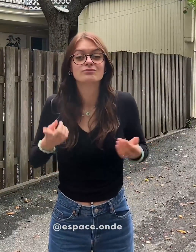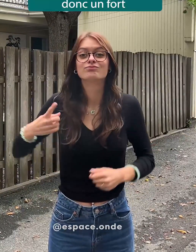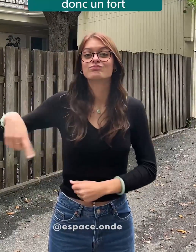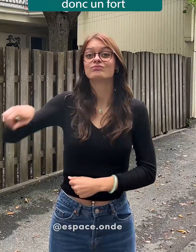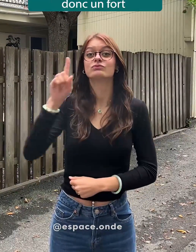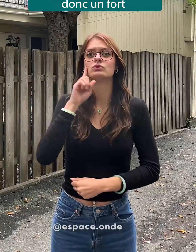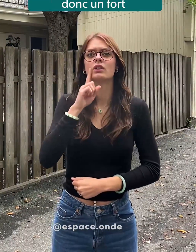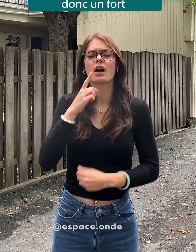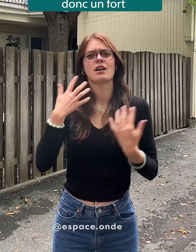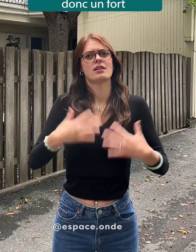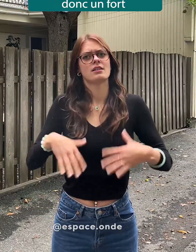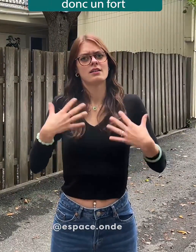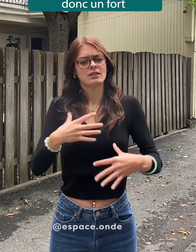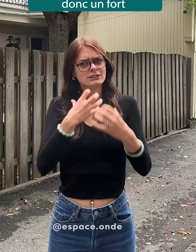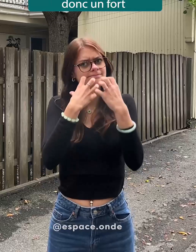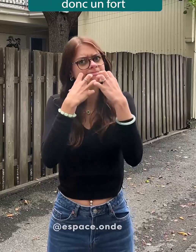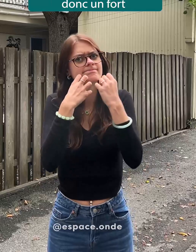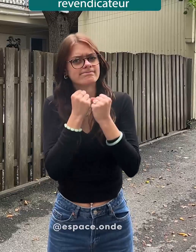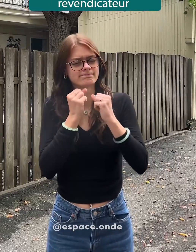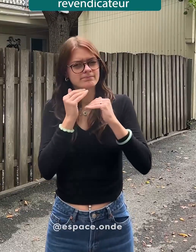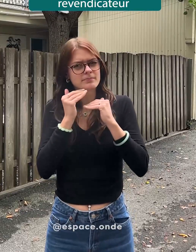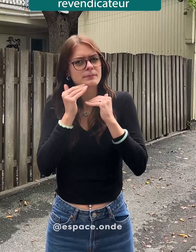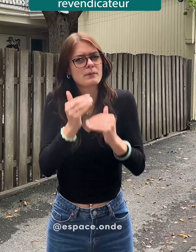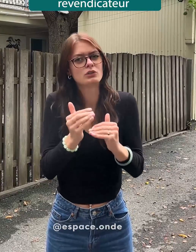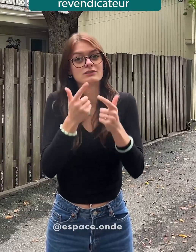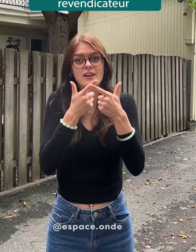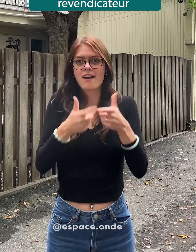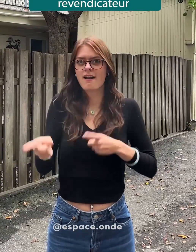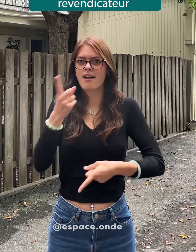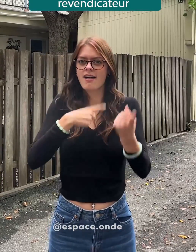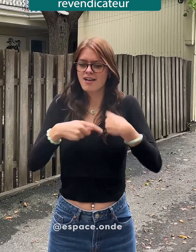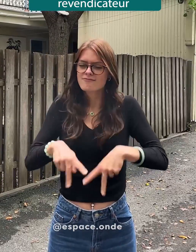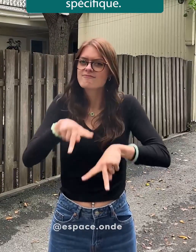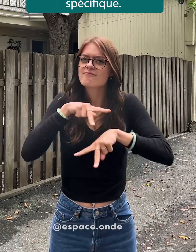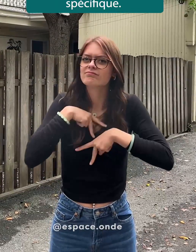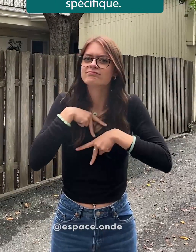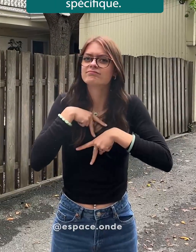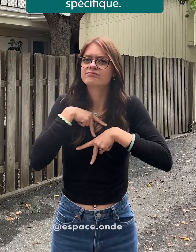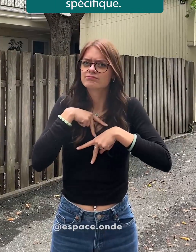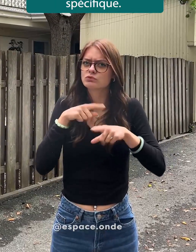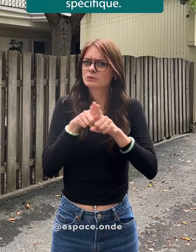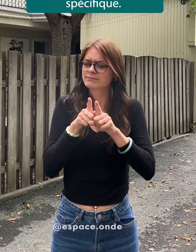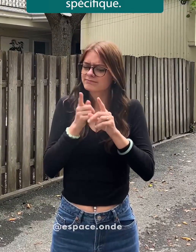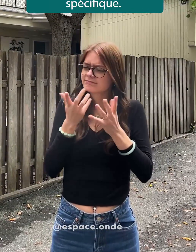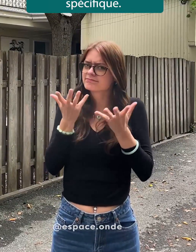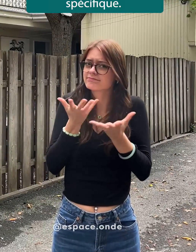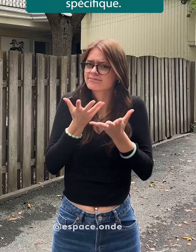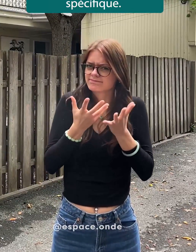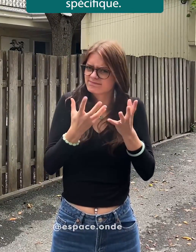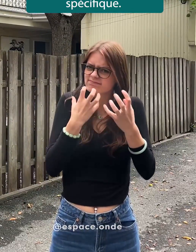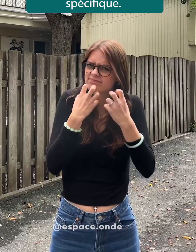Les sourds d'aujourd'hui ressentent donc un fort sentiment protecteur et revendicateur face à leur langue signée spécifique.